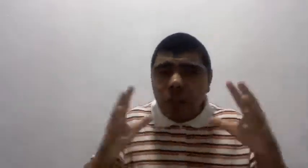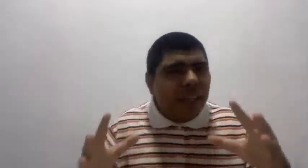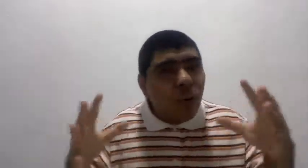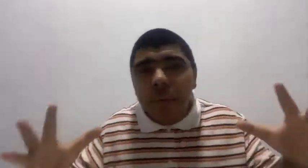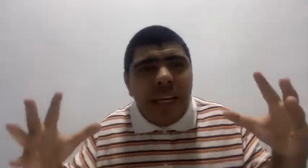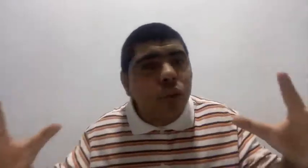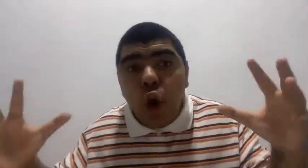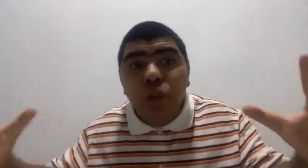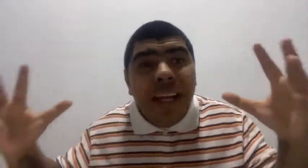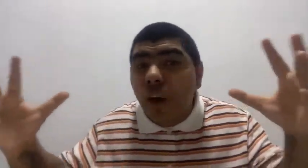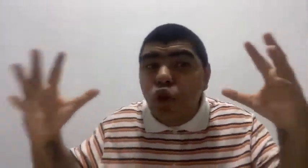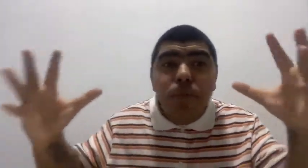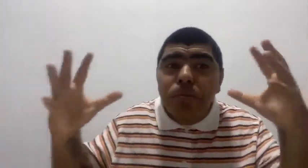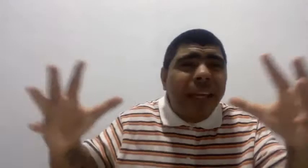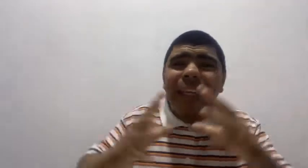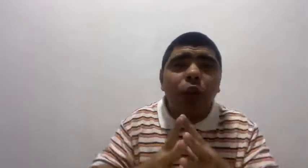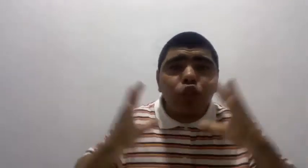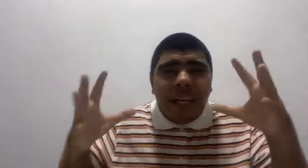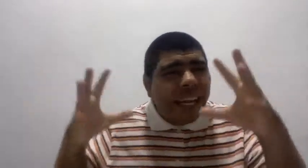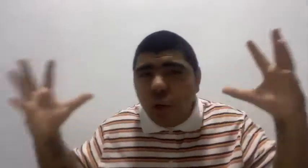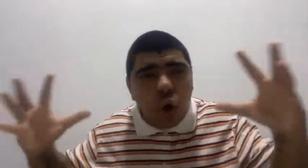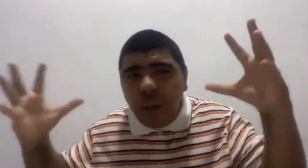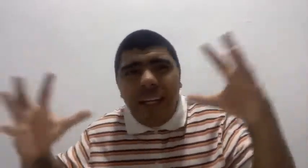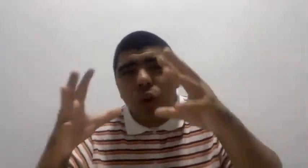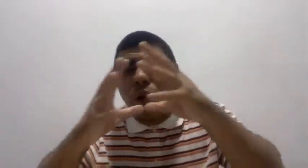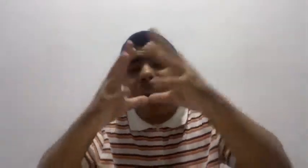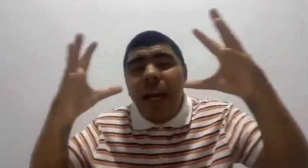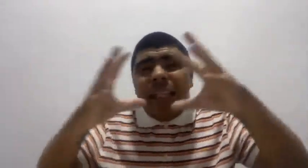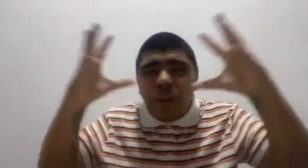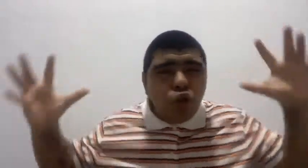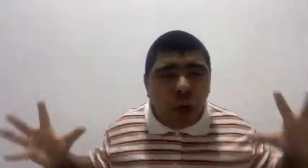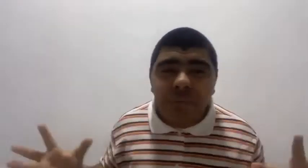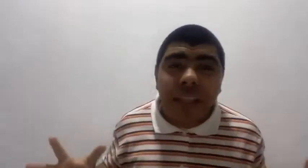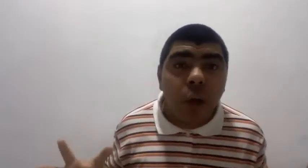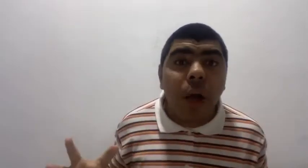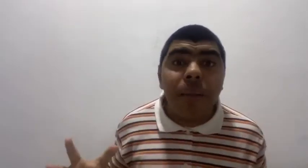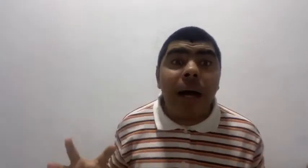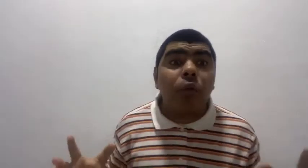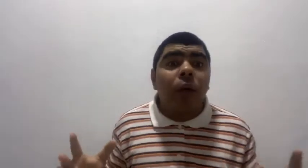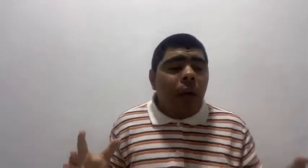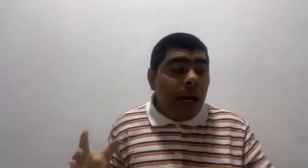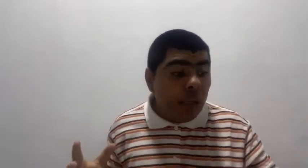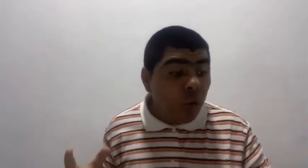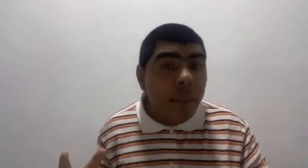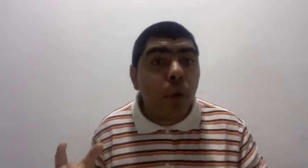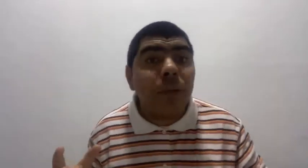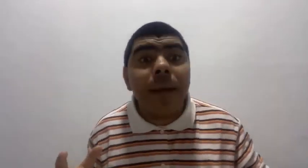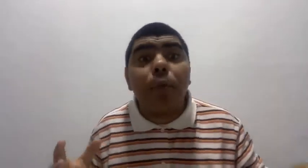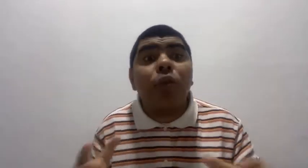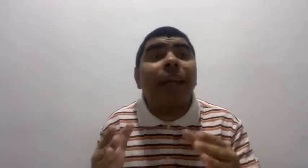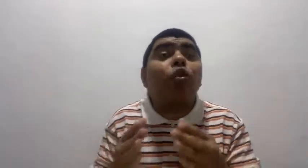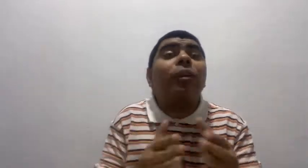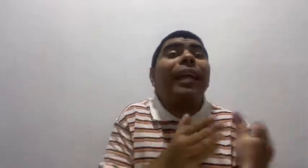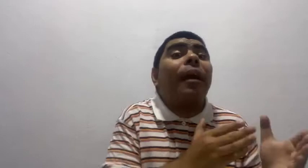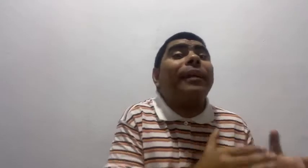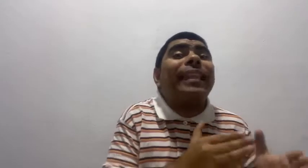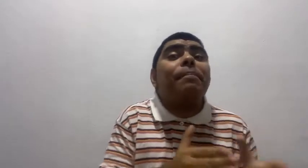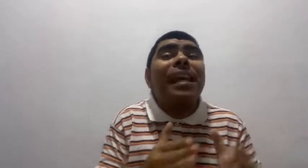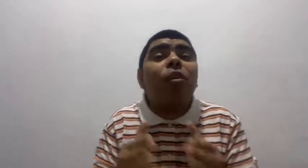De no hablar cosas corrompidas y cosas que no son de Dios, hermano. Aleluya. ¿Por qué? Porque eso tiene que ver también con